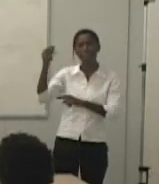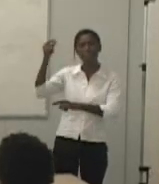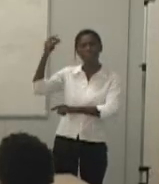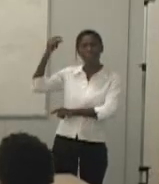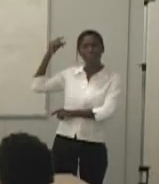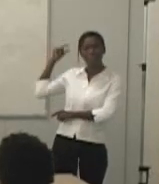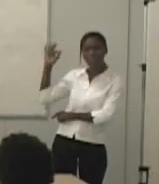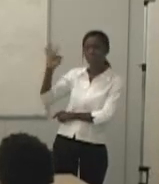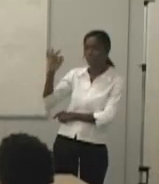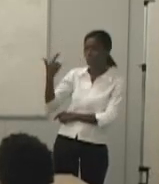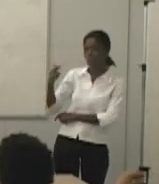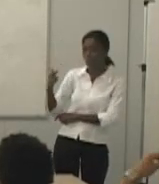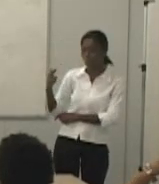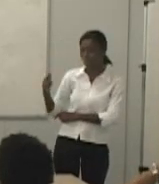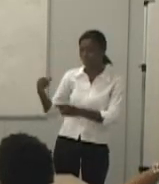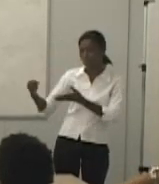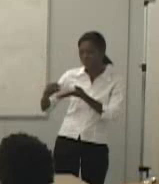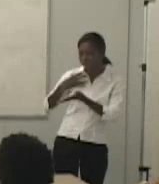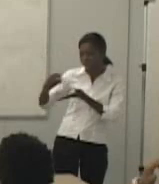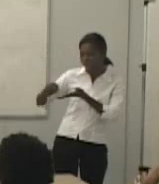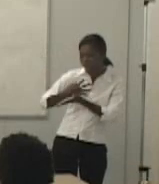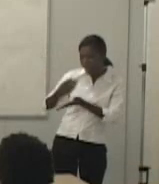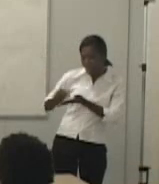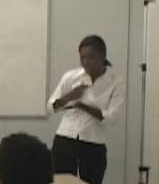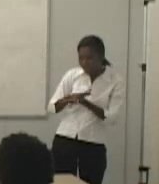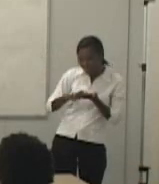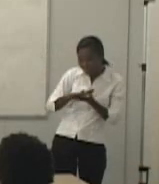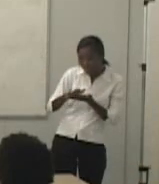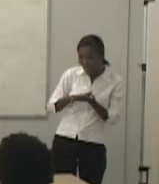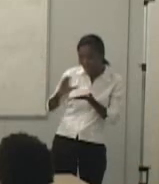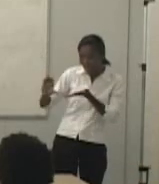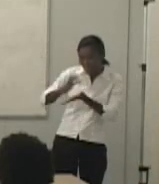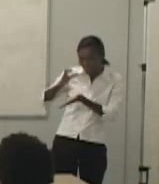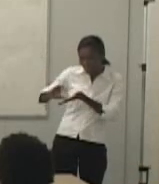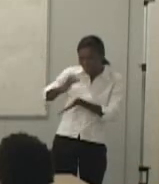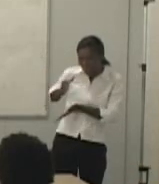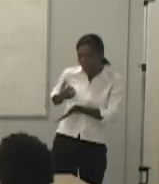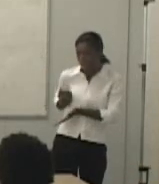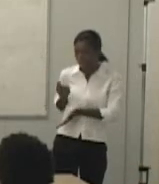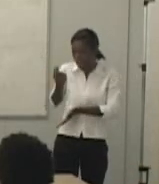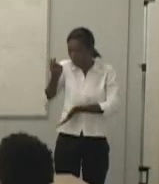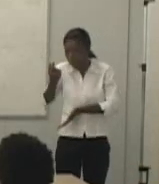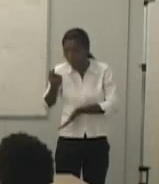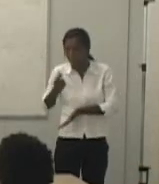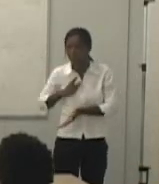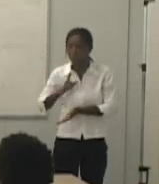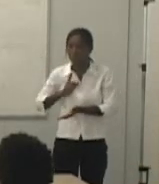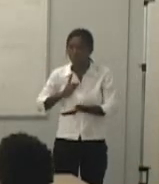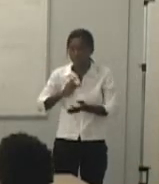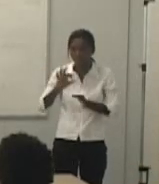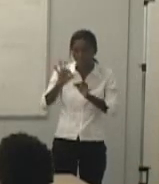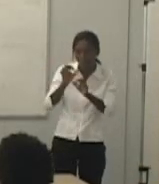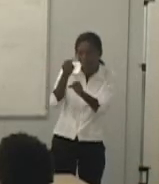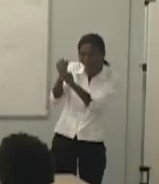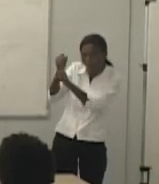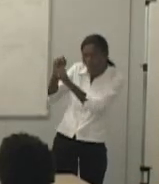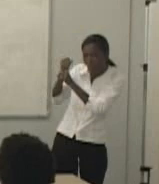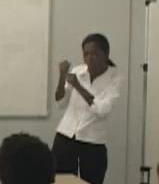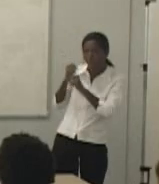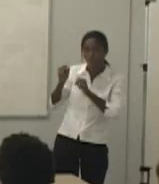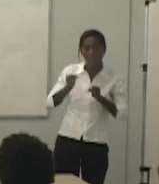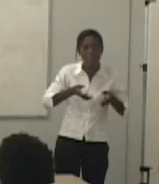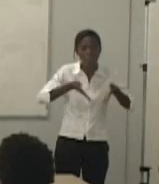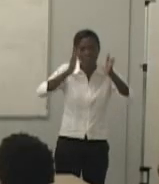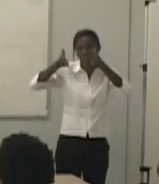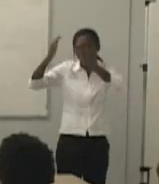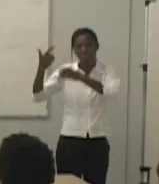recebiam verbas por exemplo para capital para investimento para construção de prédios há muito tempo